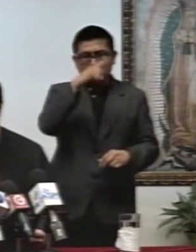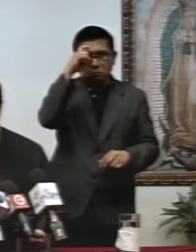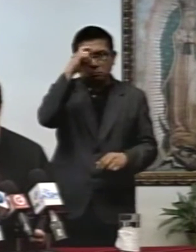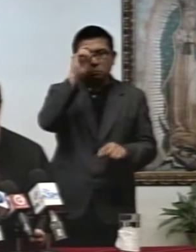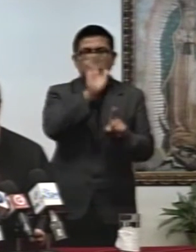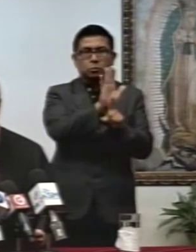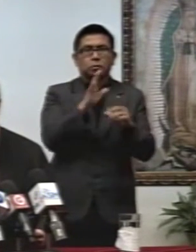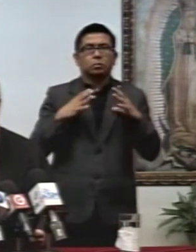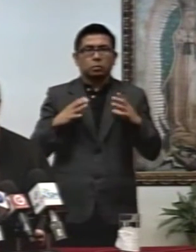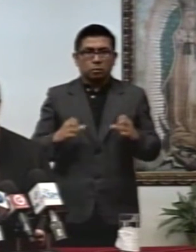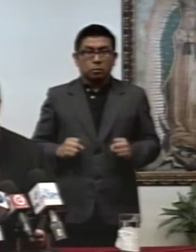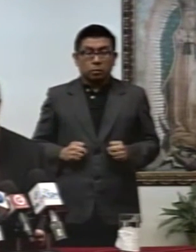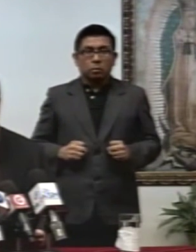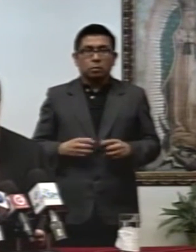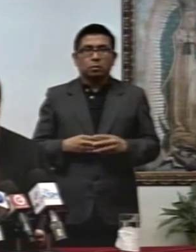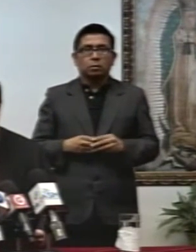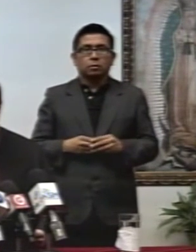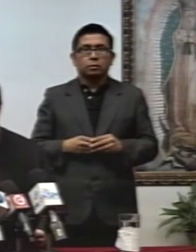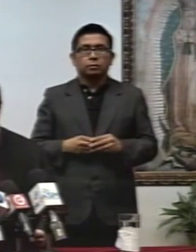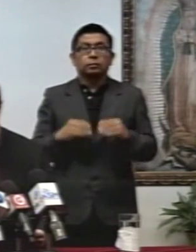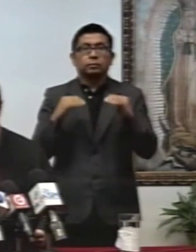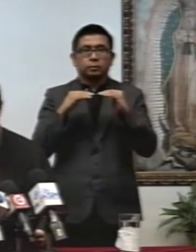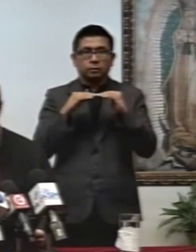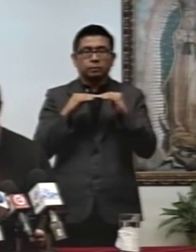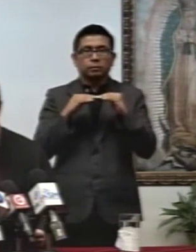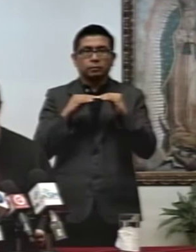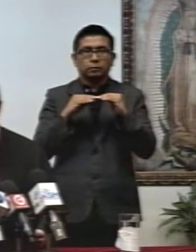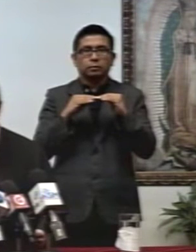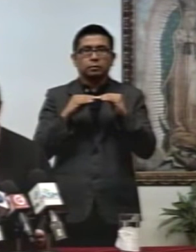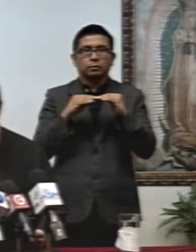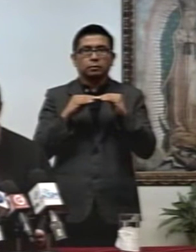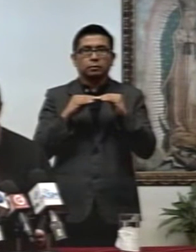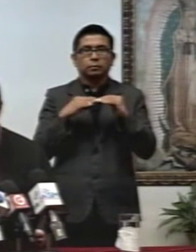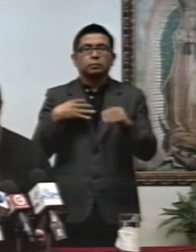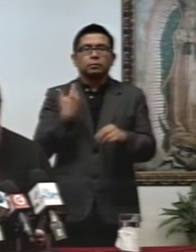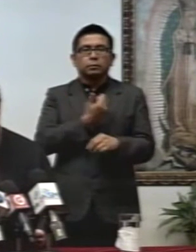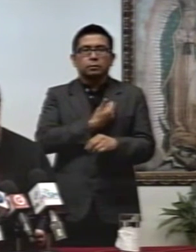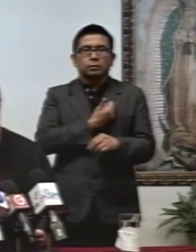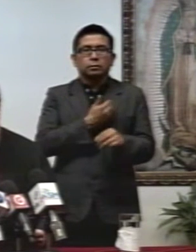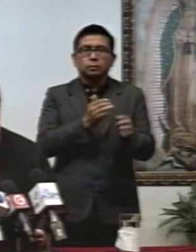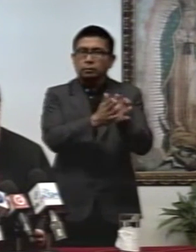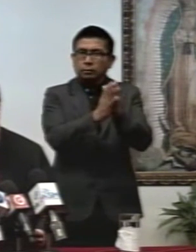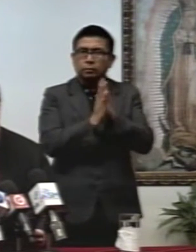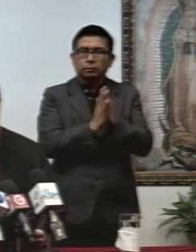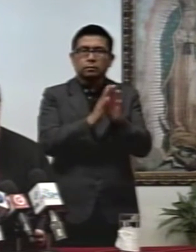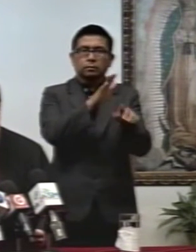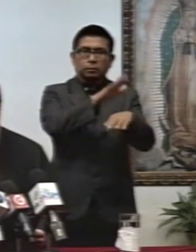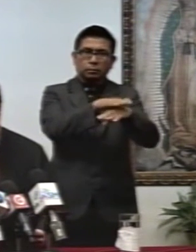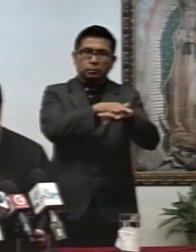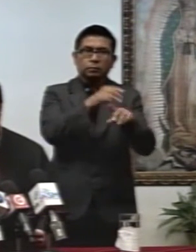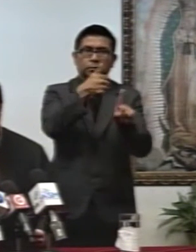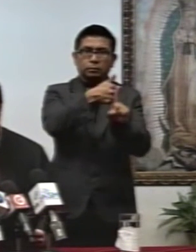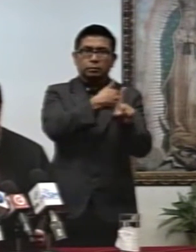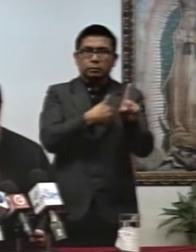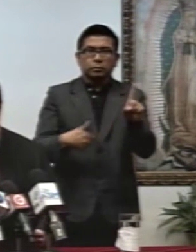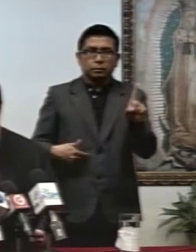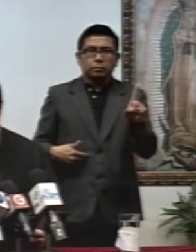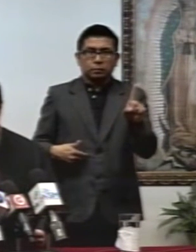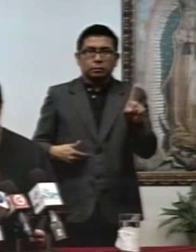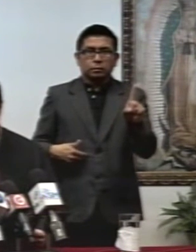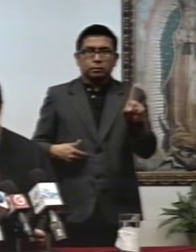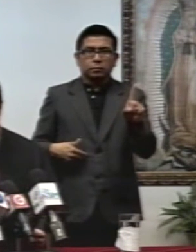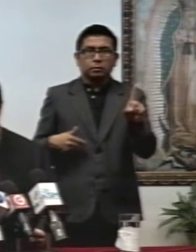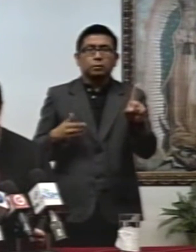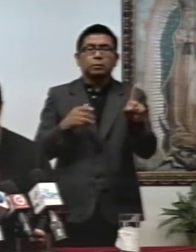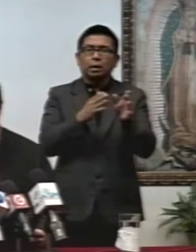su gobierno. Y a la vez, hacemos propicia la ocasión para abogar por